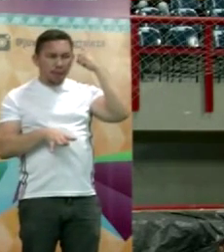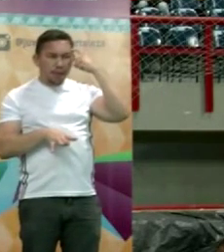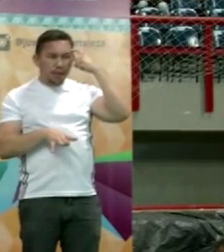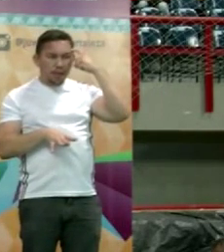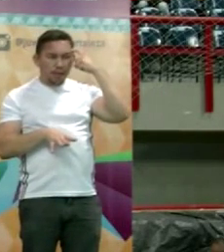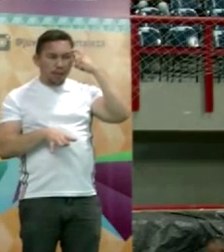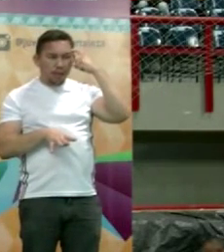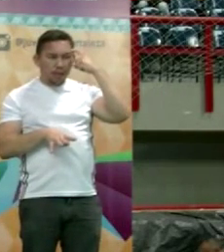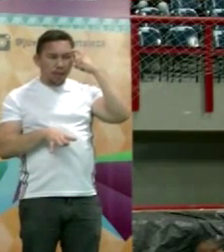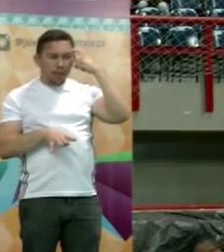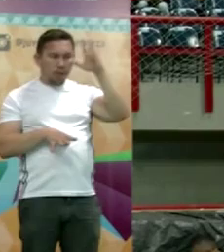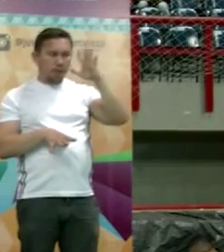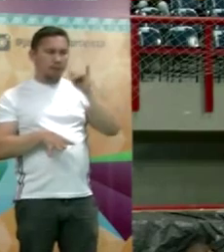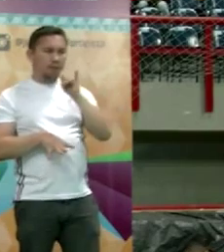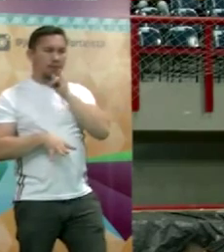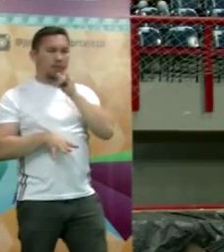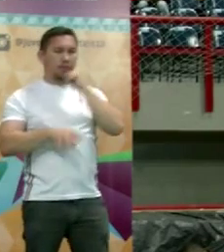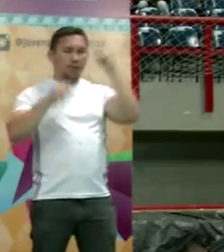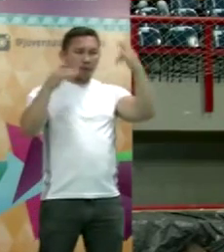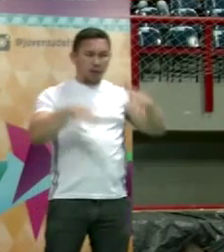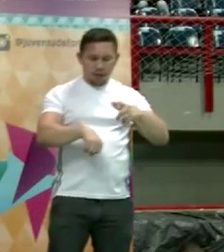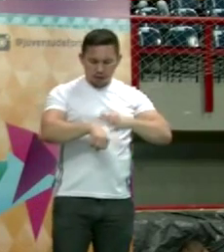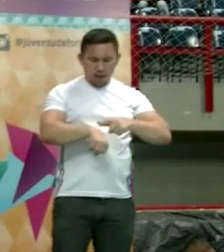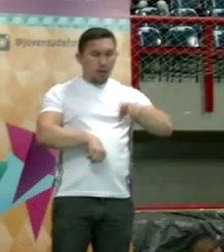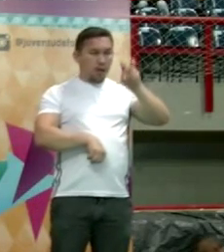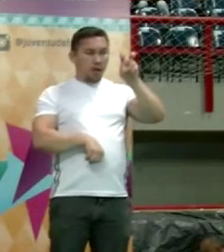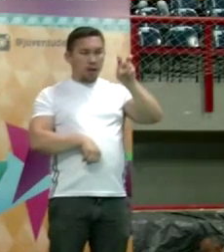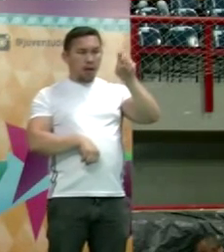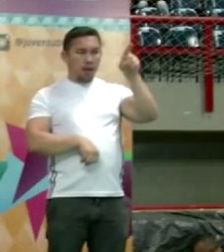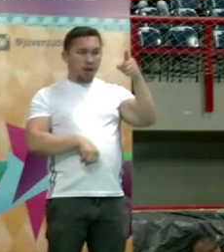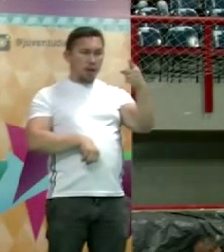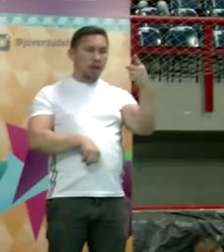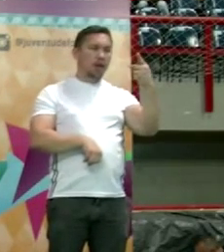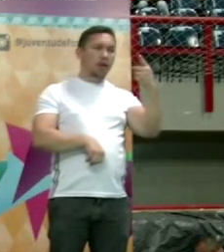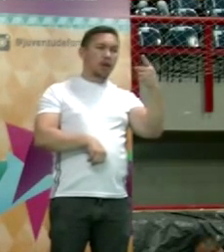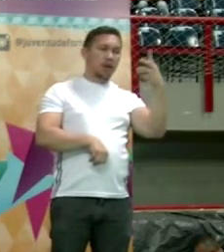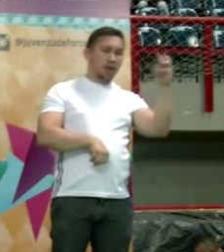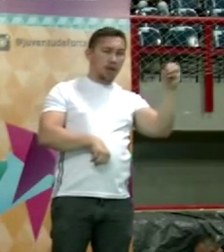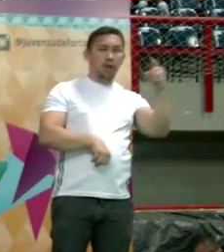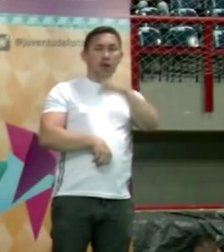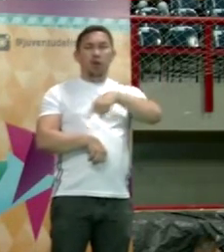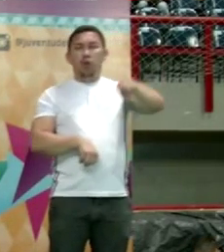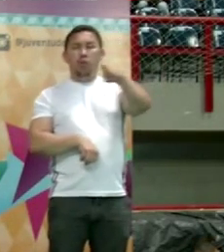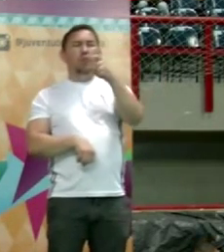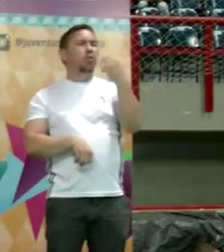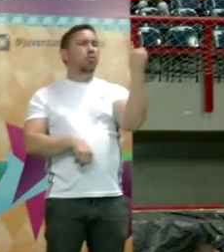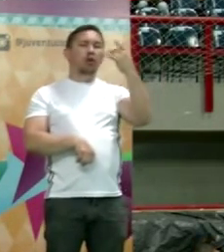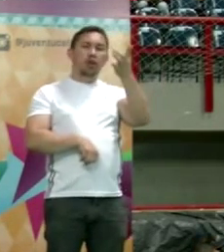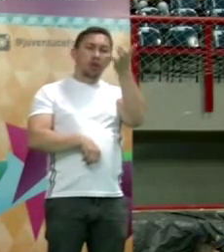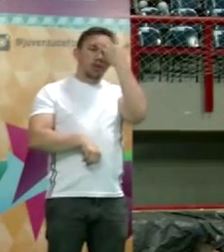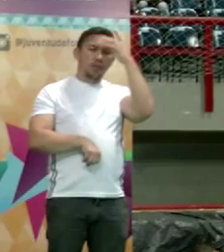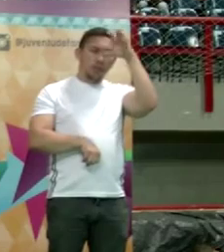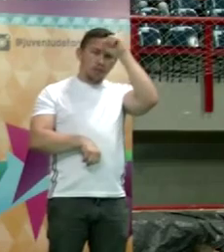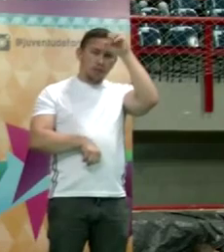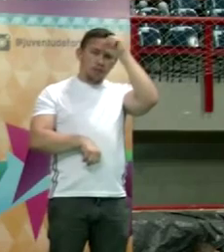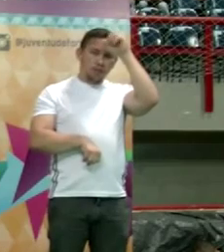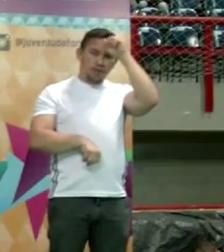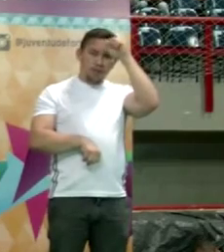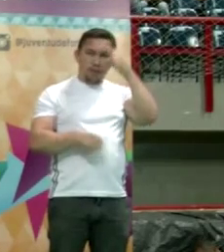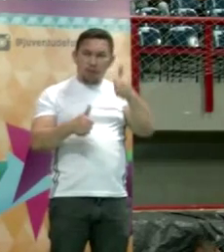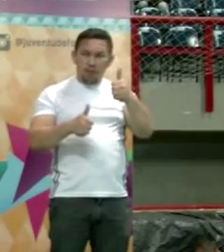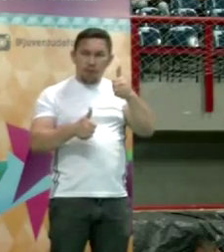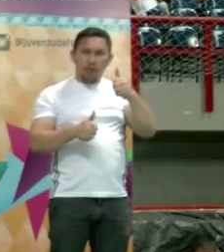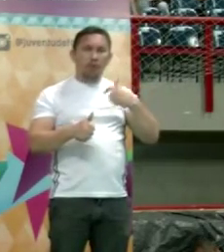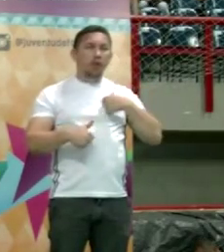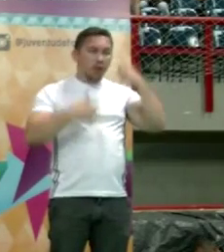falei? Se eu quiser falar até 5h30, 6 eu falo. Pode você gravar, fixar, sair gravado, entendeu?